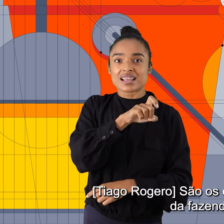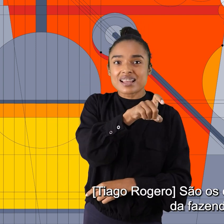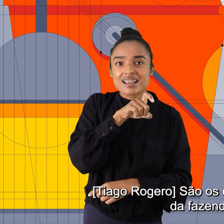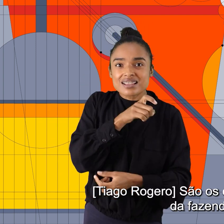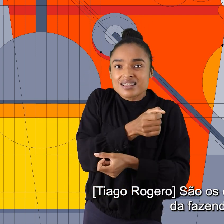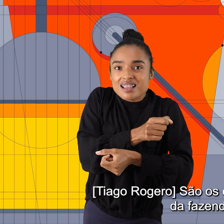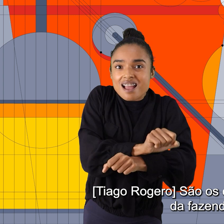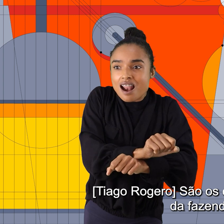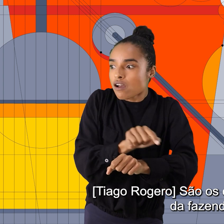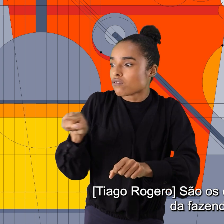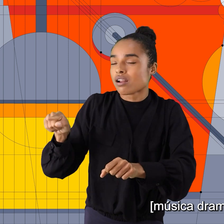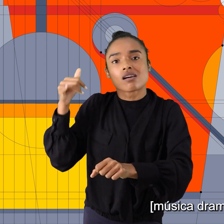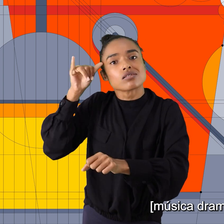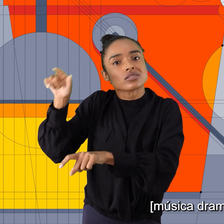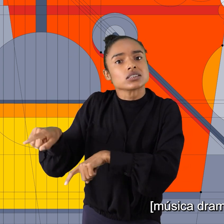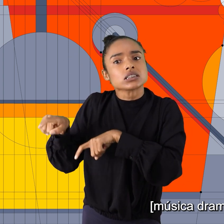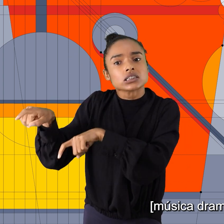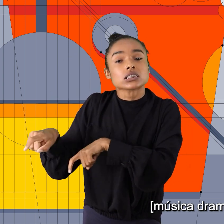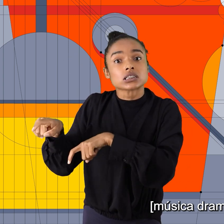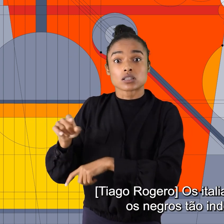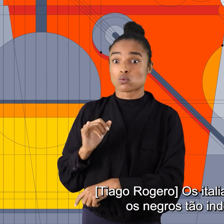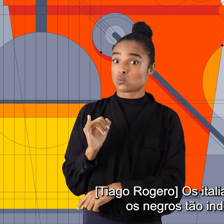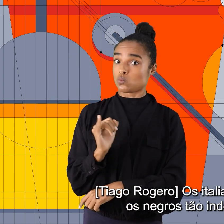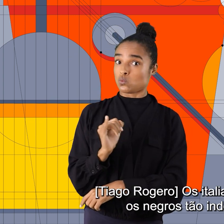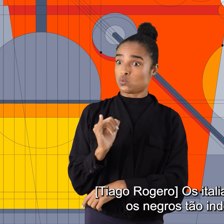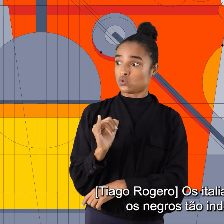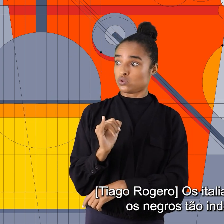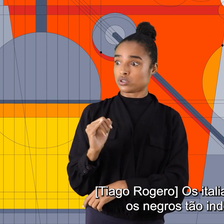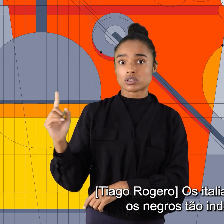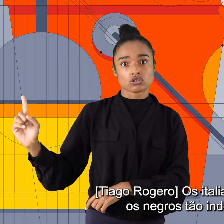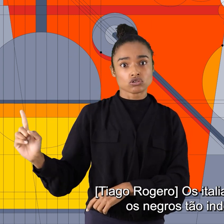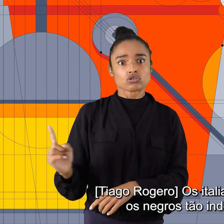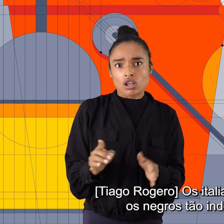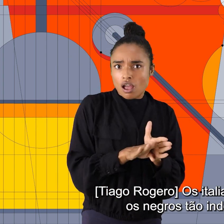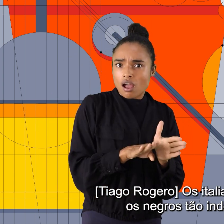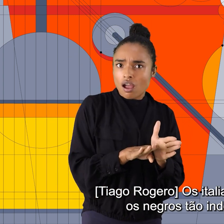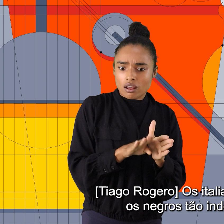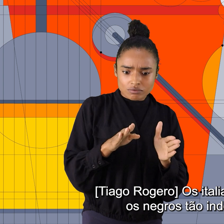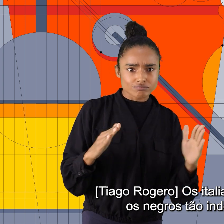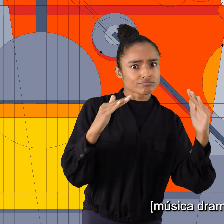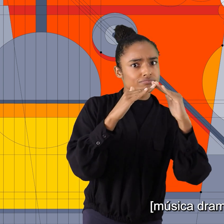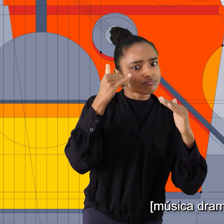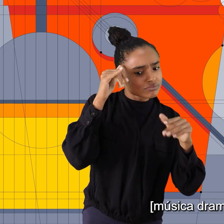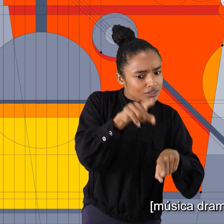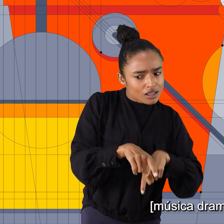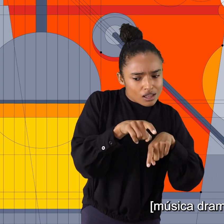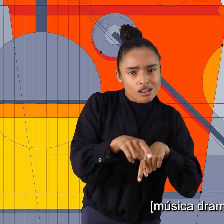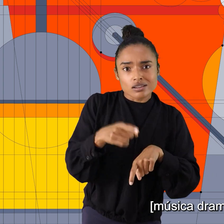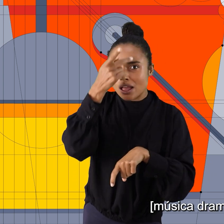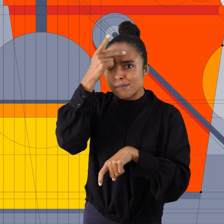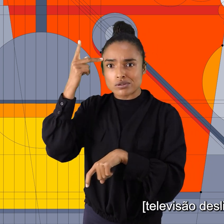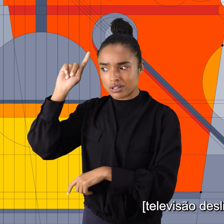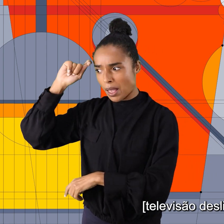os ex-escravizados da fazenda. Os italianos chegaram, os negros estão indo embora.